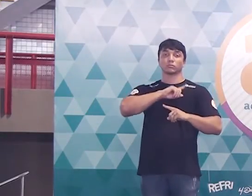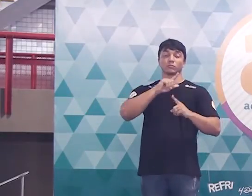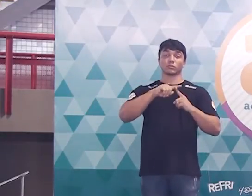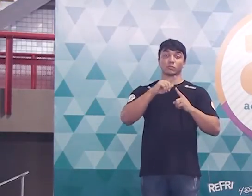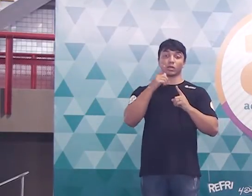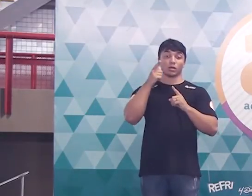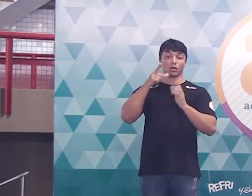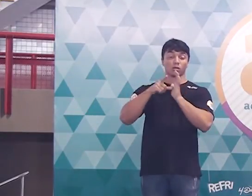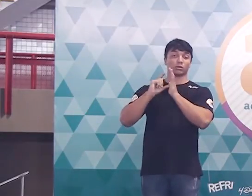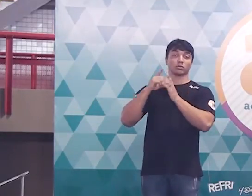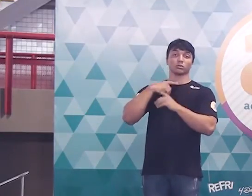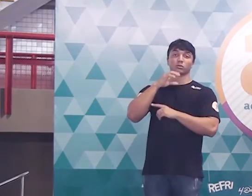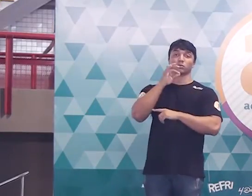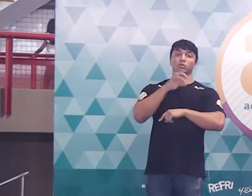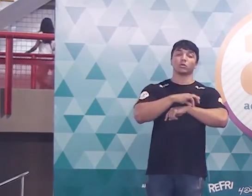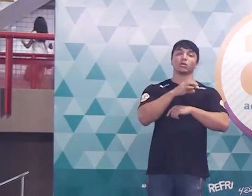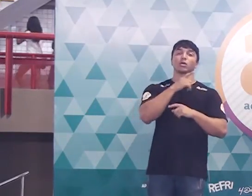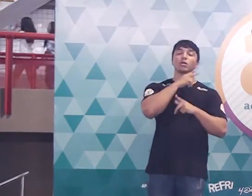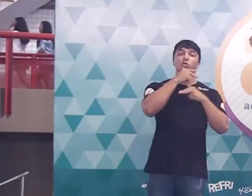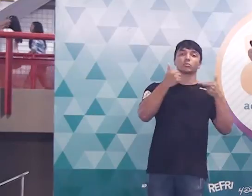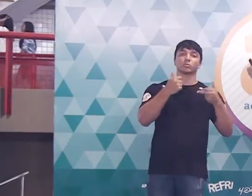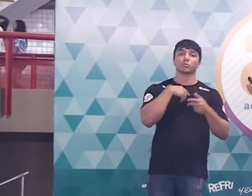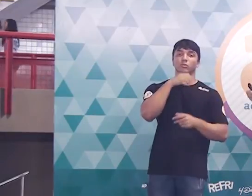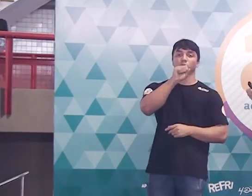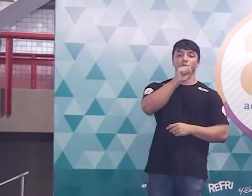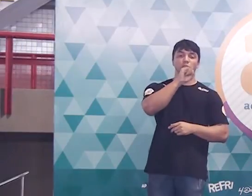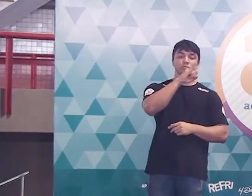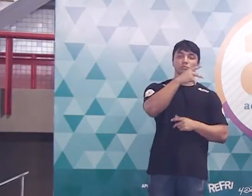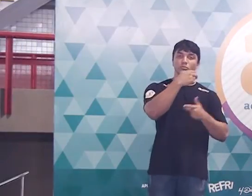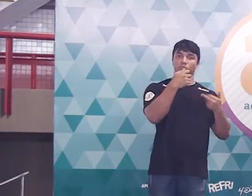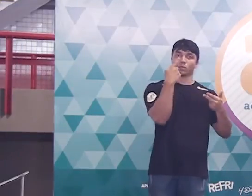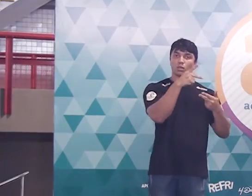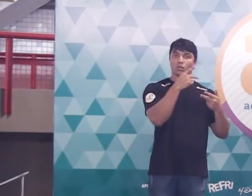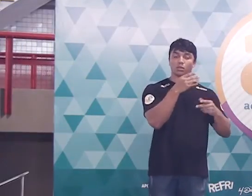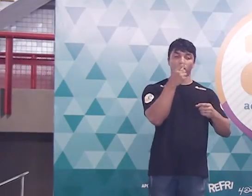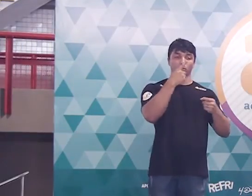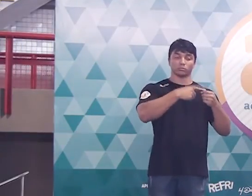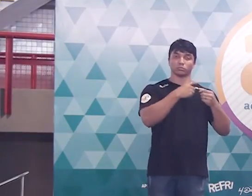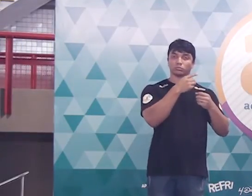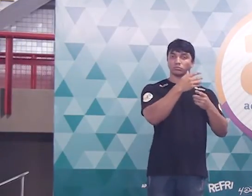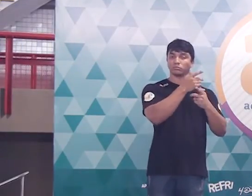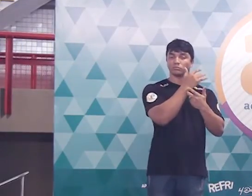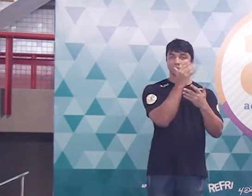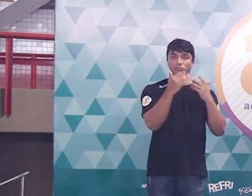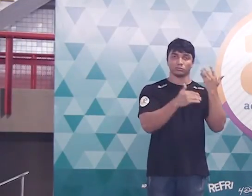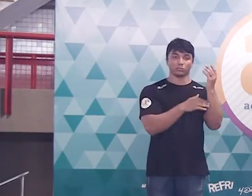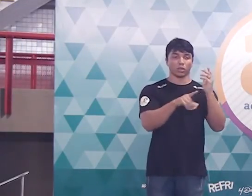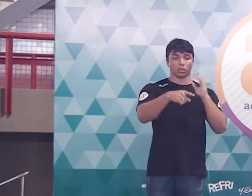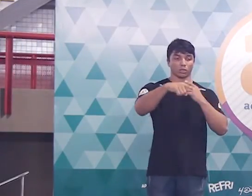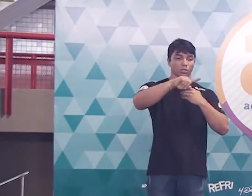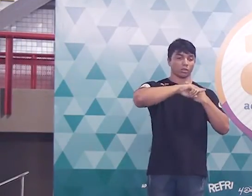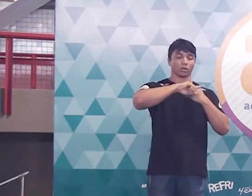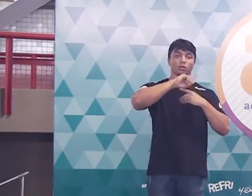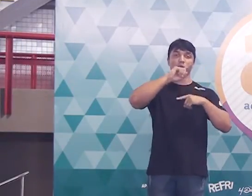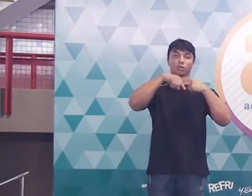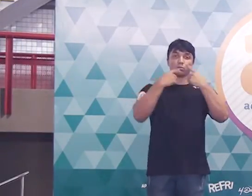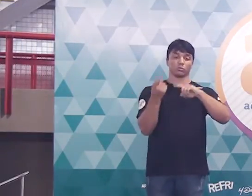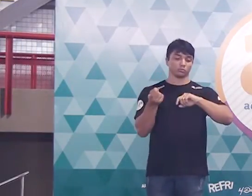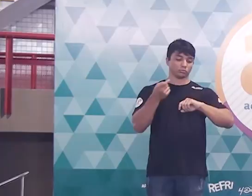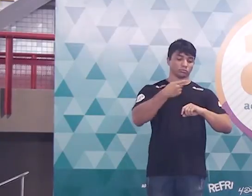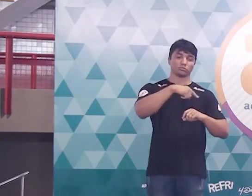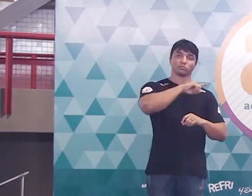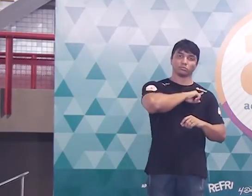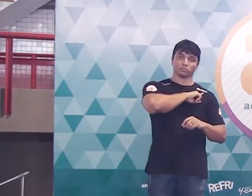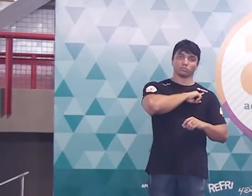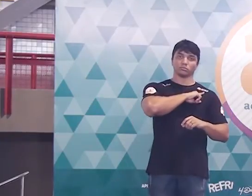que o barbeiro teria picado um animal o quê? Silvestre, adquirido o protozoário e depois transmitido.